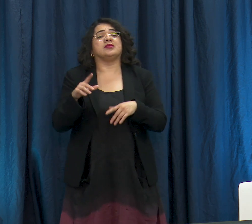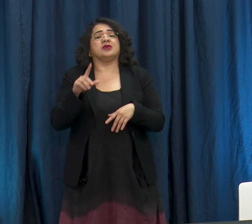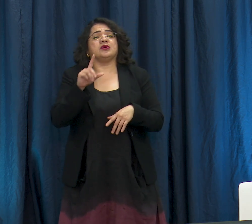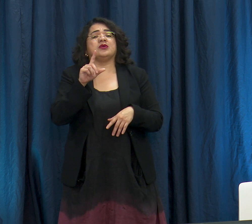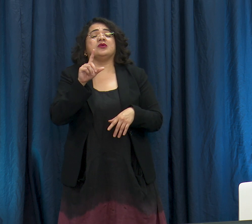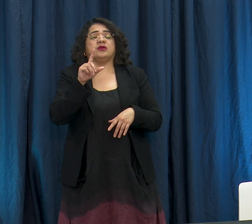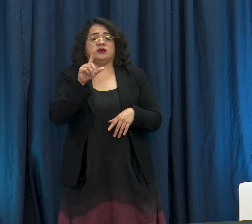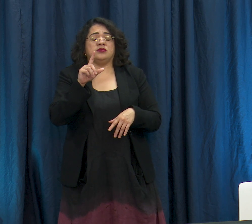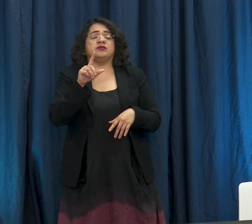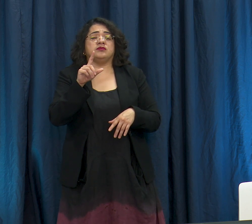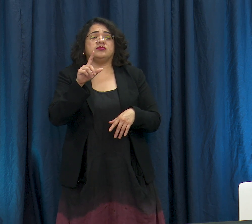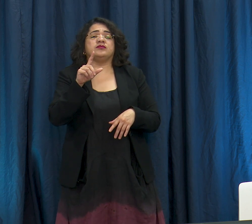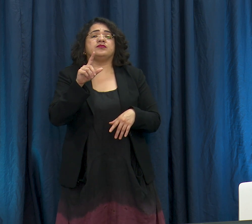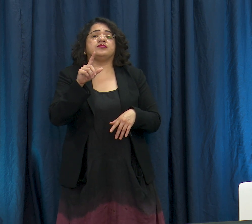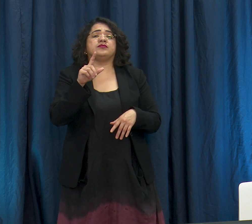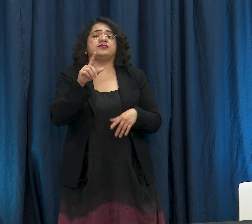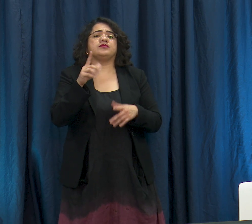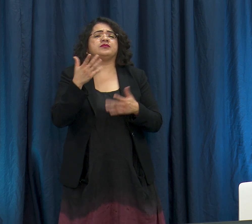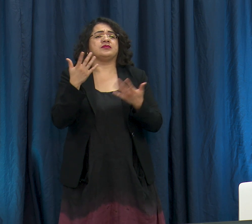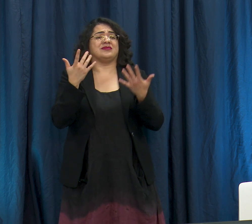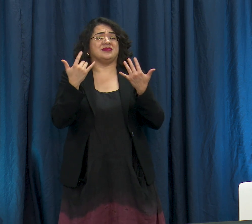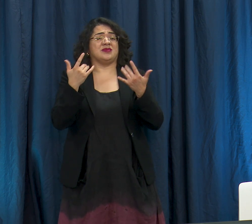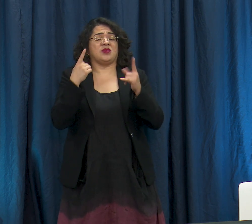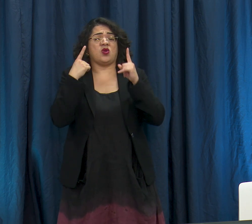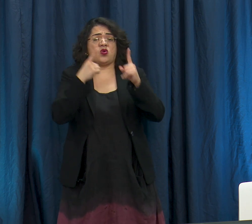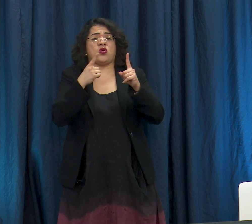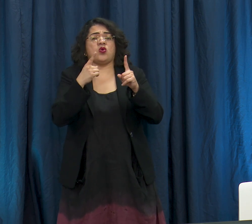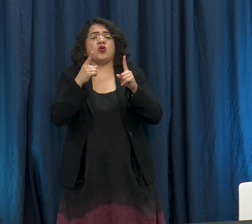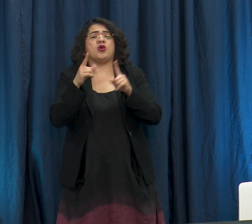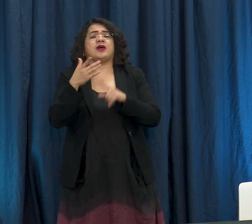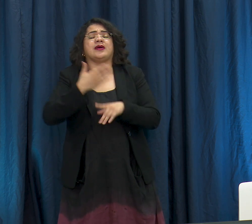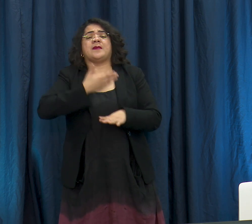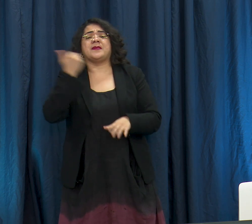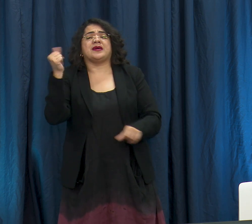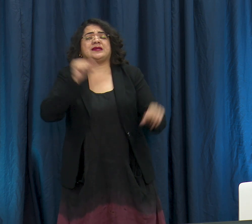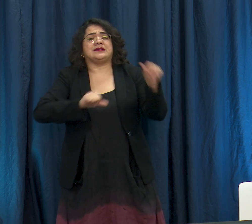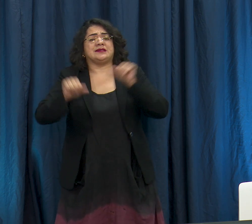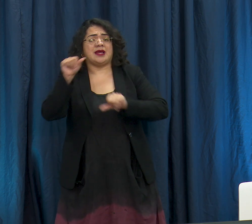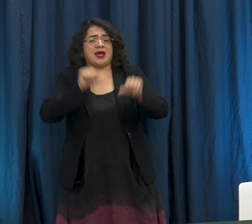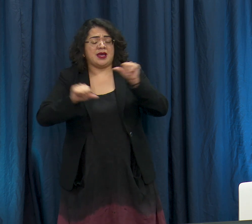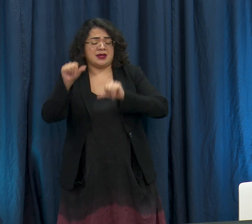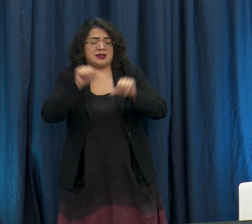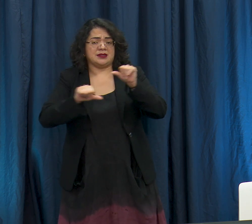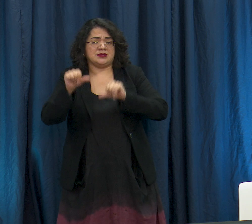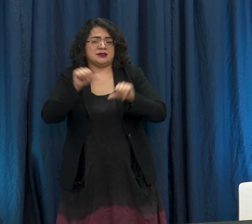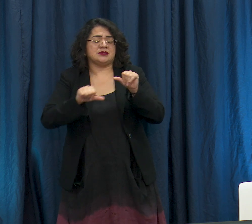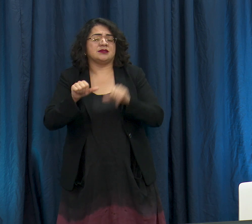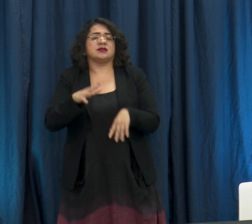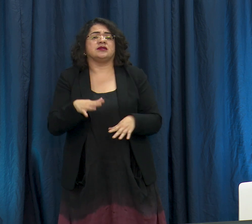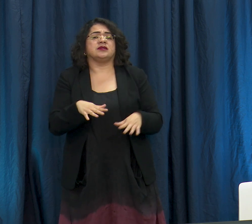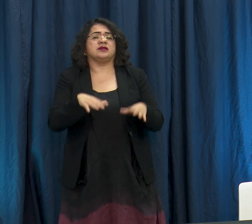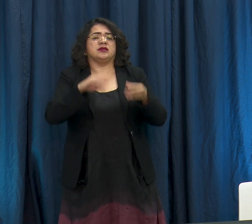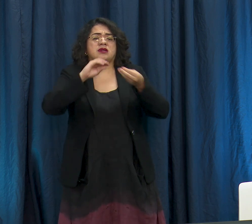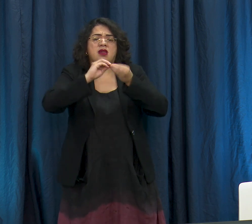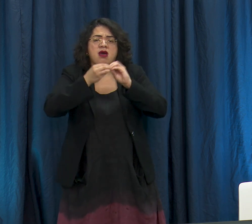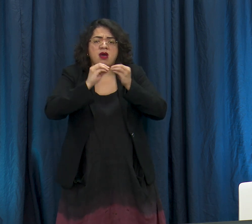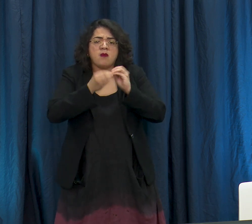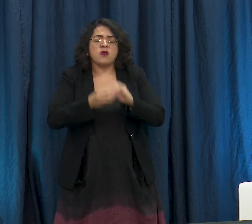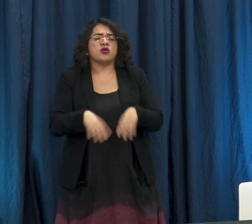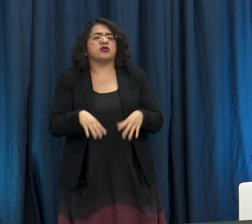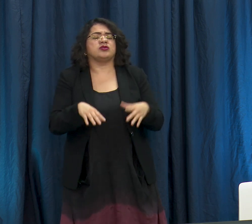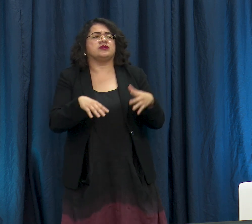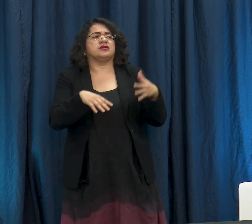vamos a usar la mejor ciencia y consejo médico cada vez que hacemos una decisión para la salud